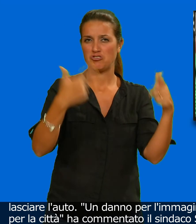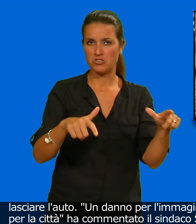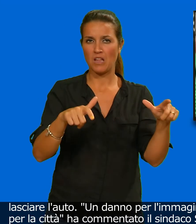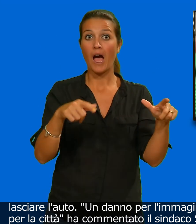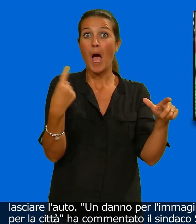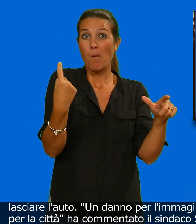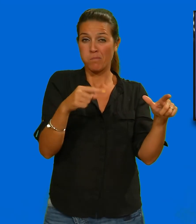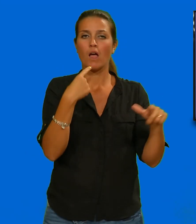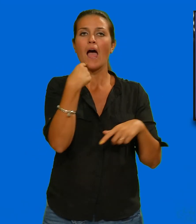minerva